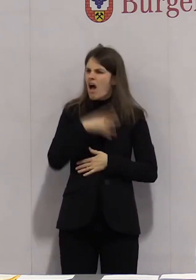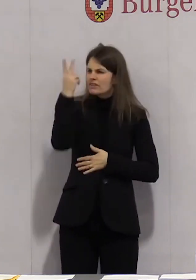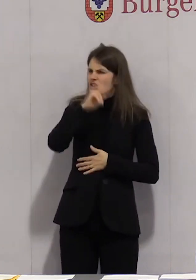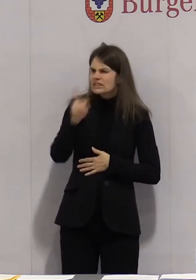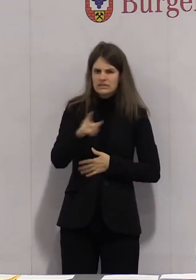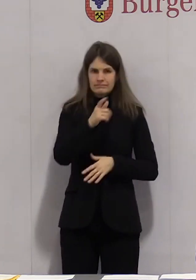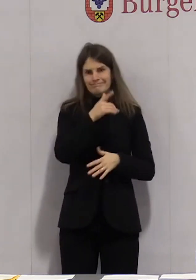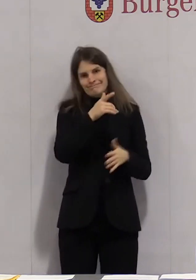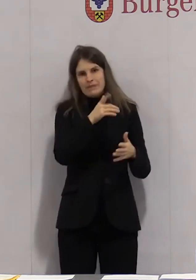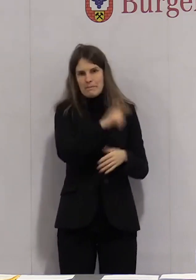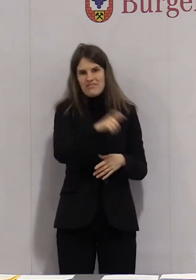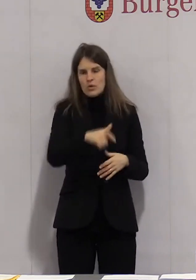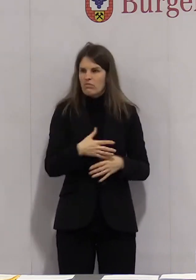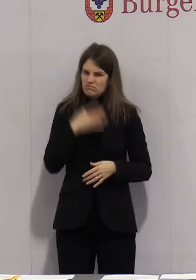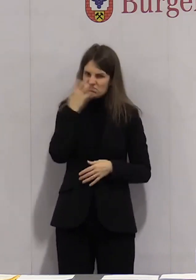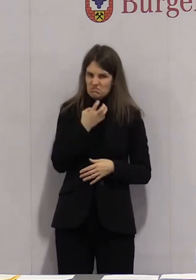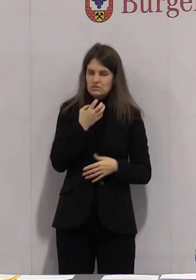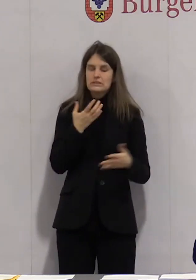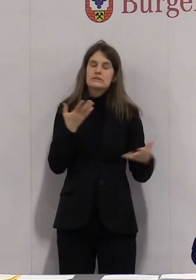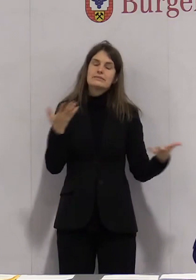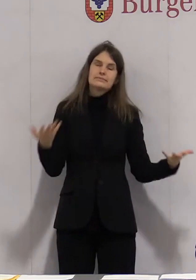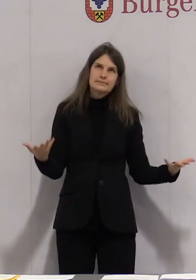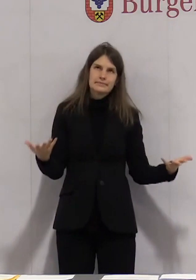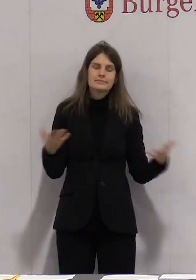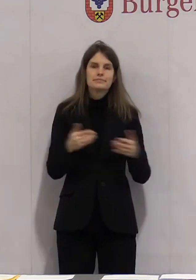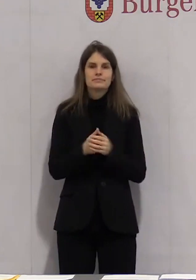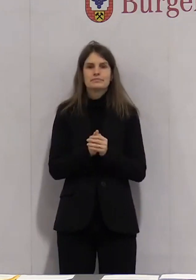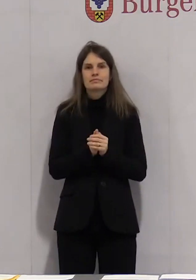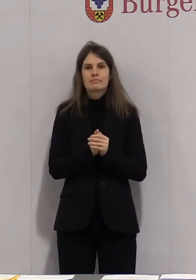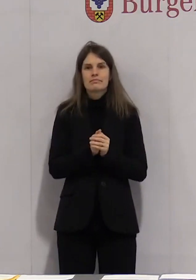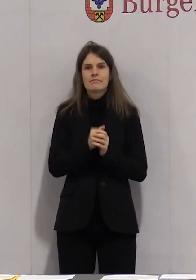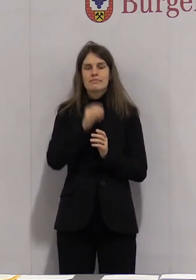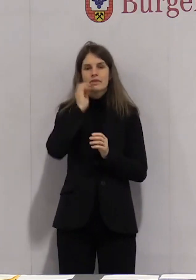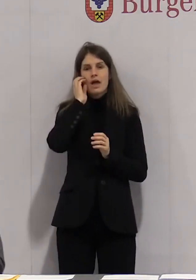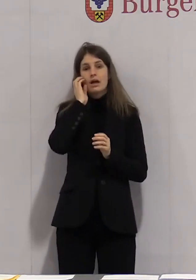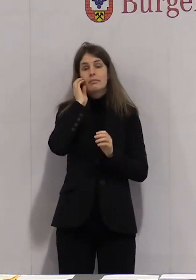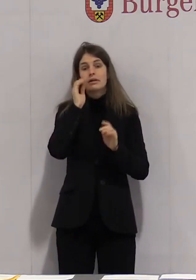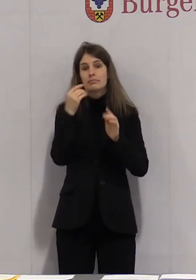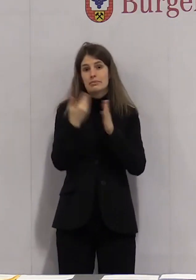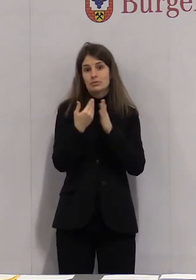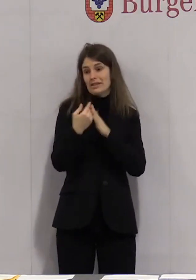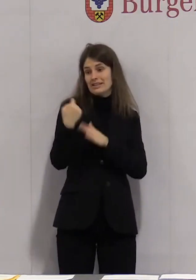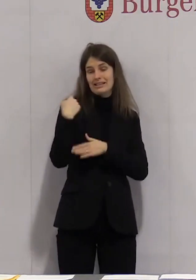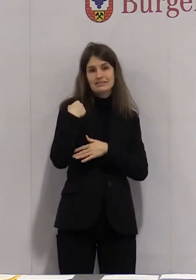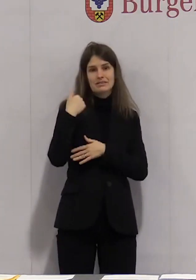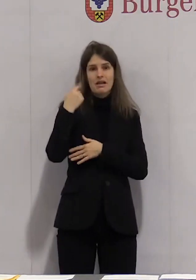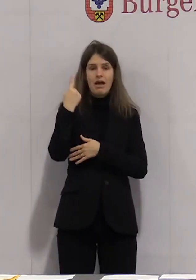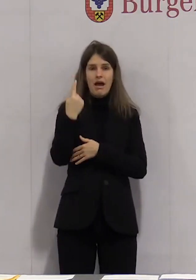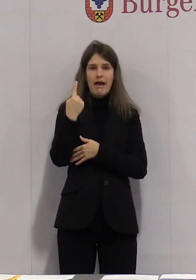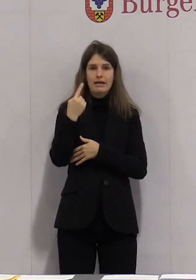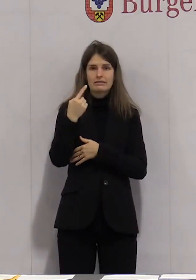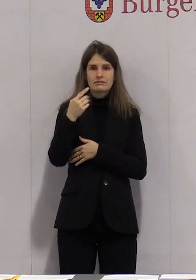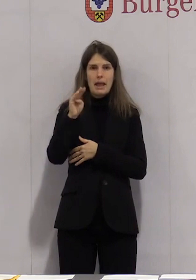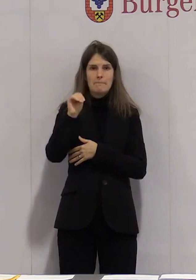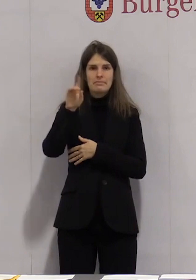bevölkerung eingebracht gestern hat auch ein redakteur des ndr aus einem home